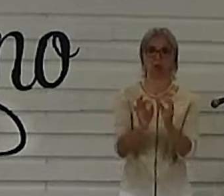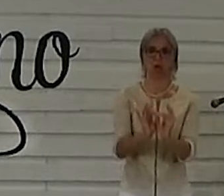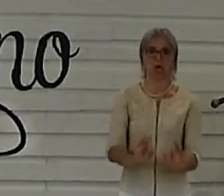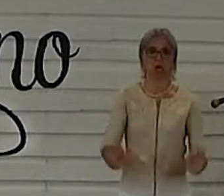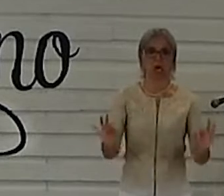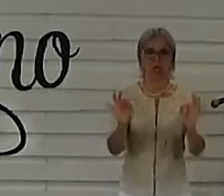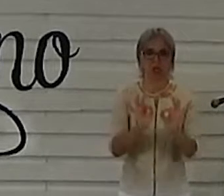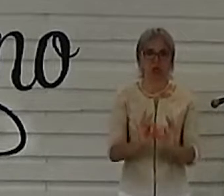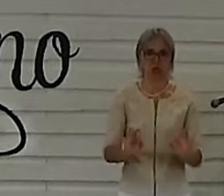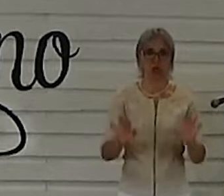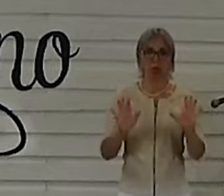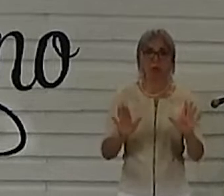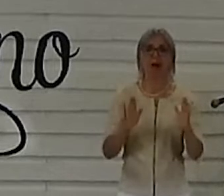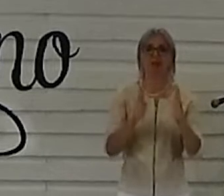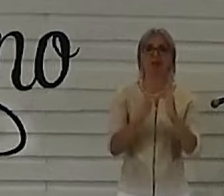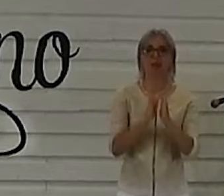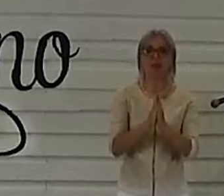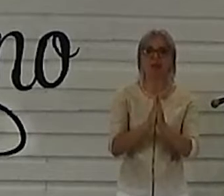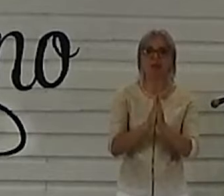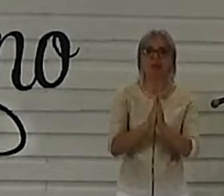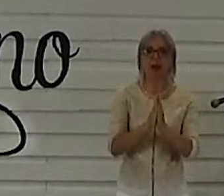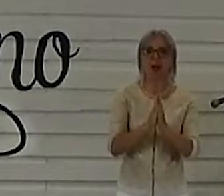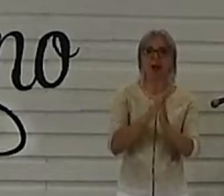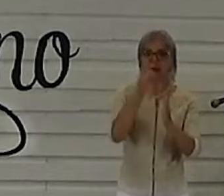di Marosta.